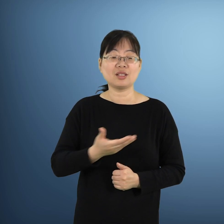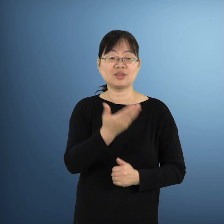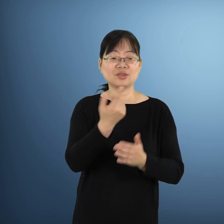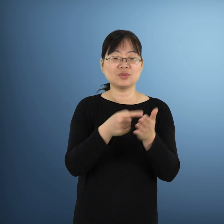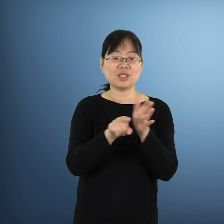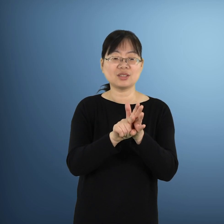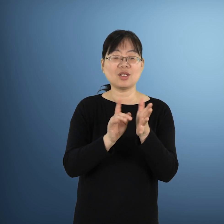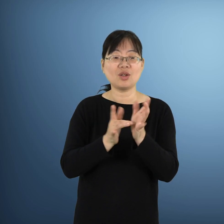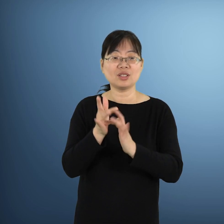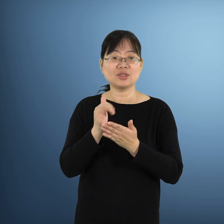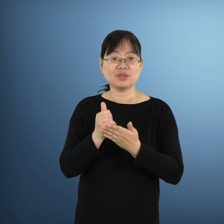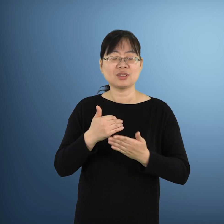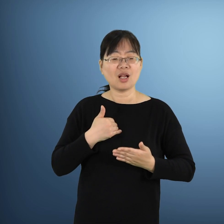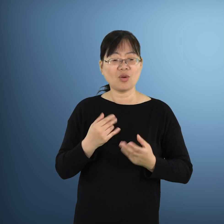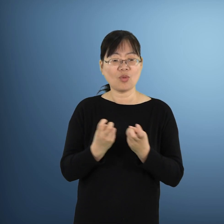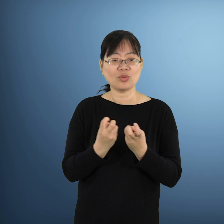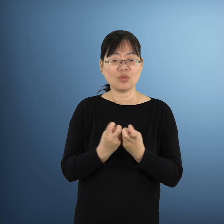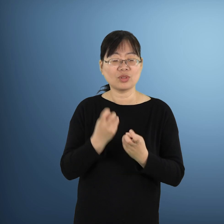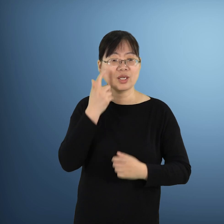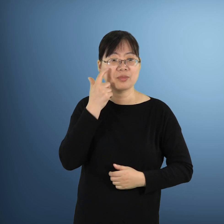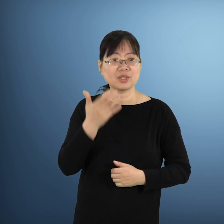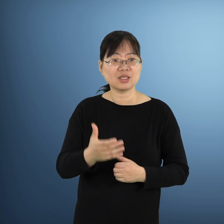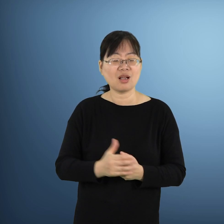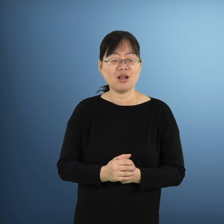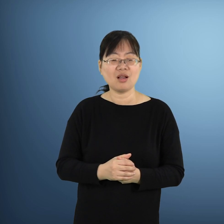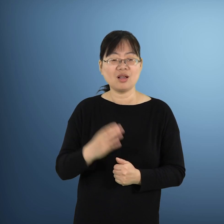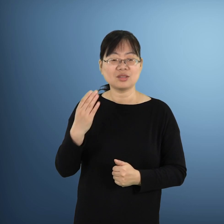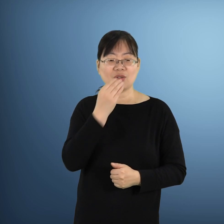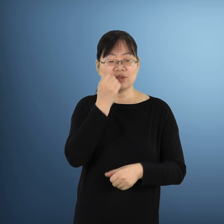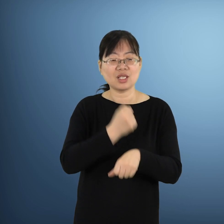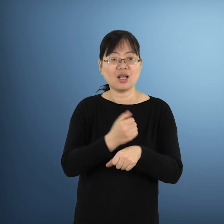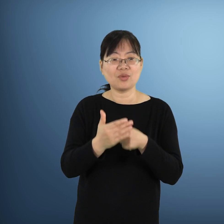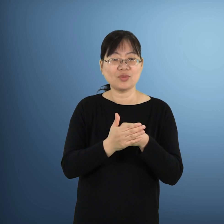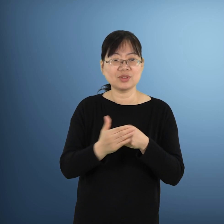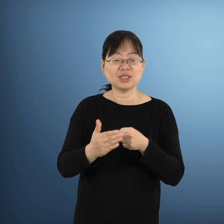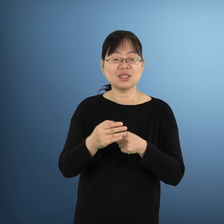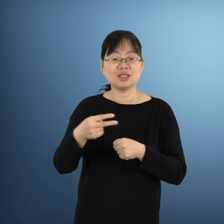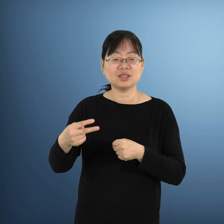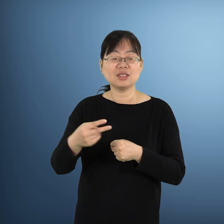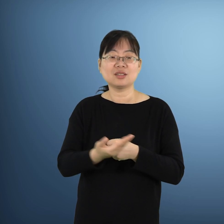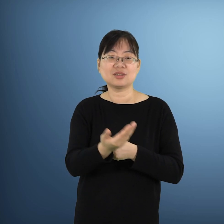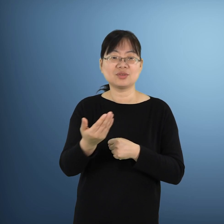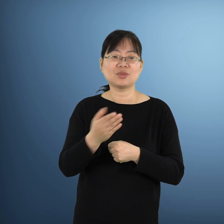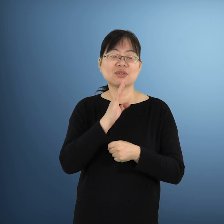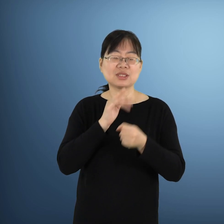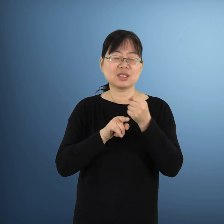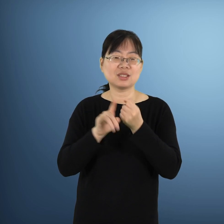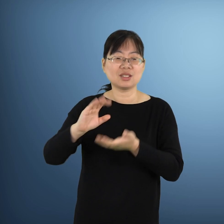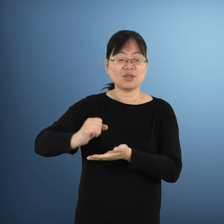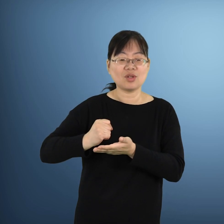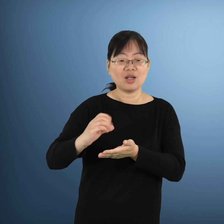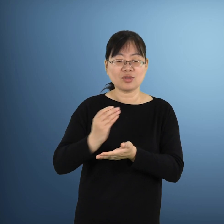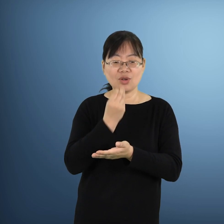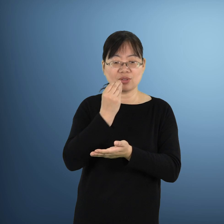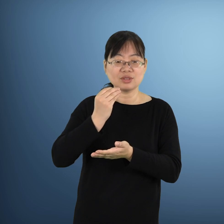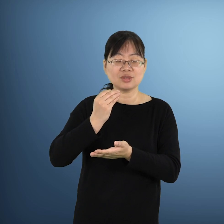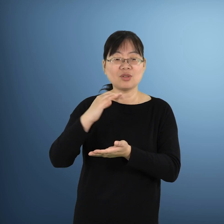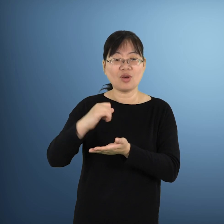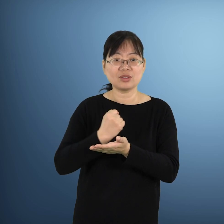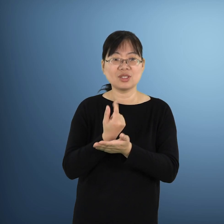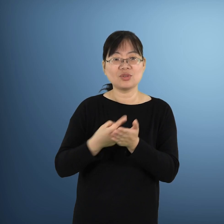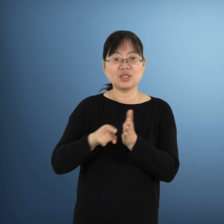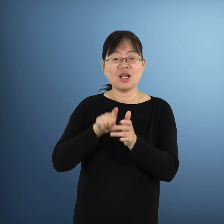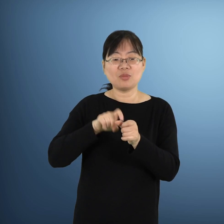그들을 위해서 예수님이 나를 어떻게 한대요? 거룩하게 하오니 이는 그들도 진리로 거룩함을 얻게